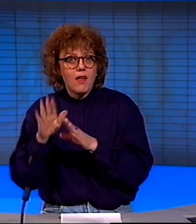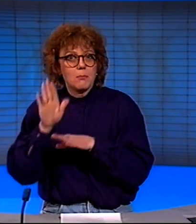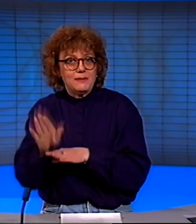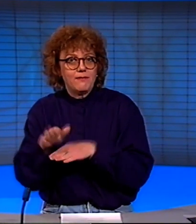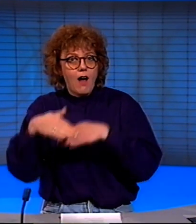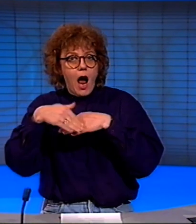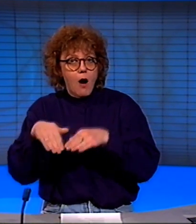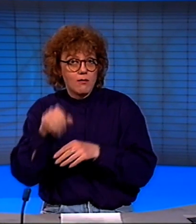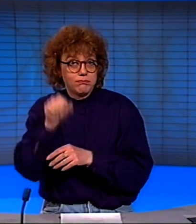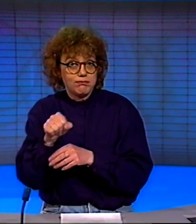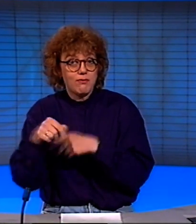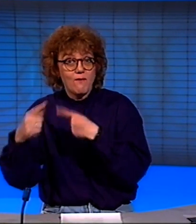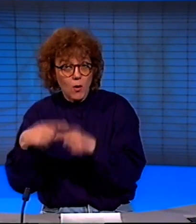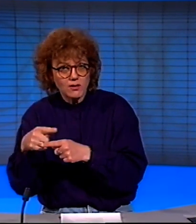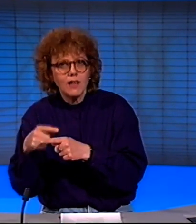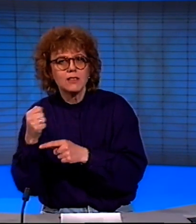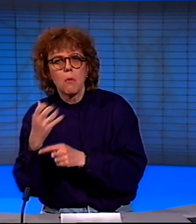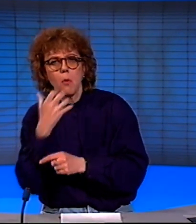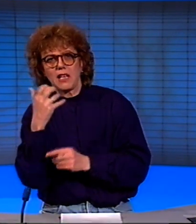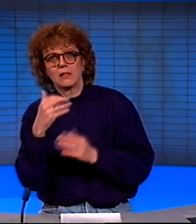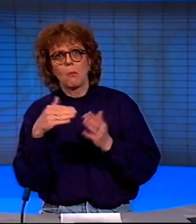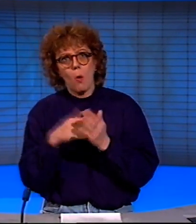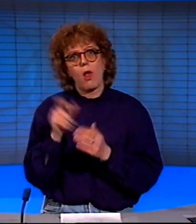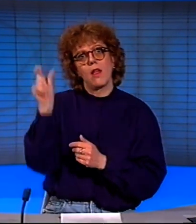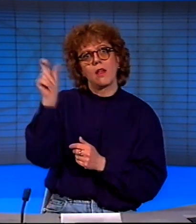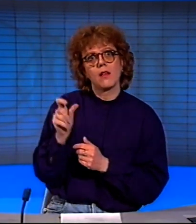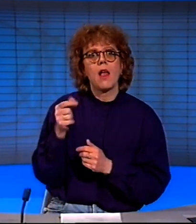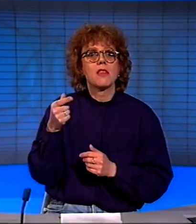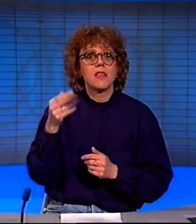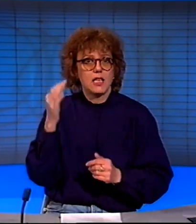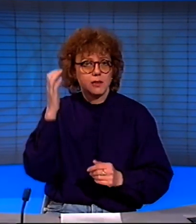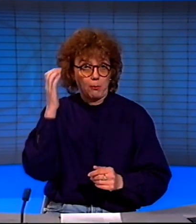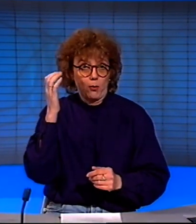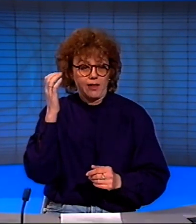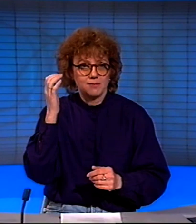De skal også diskutere, om de fortsat skal ligge i havn i protest.